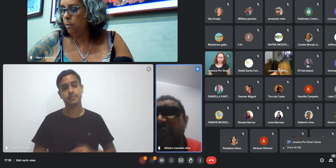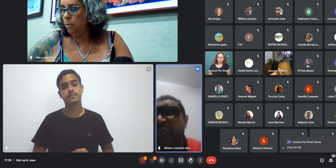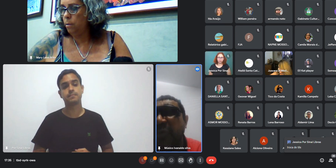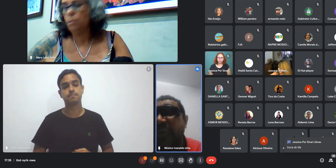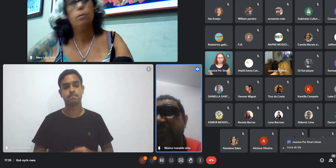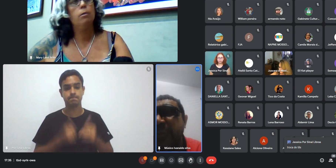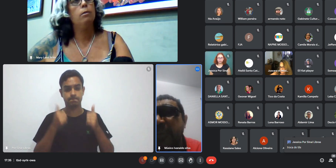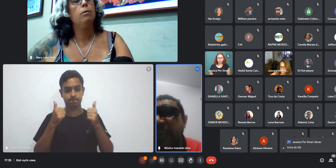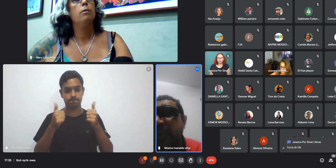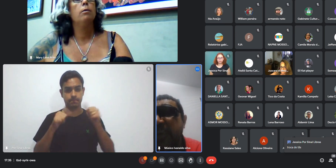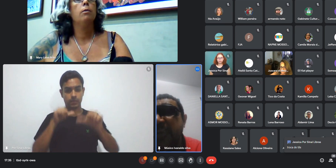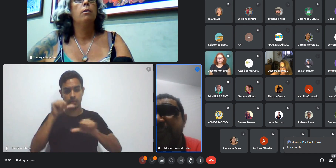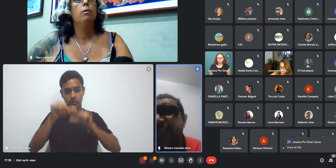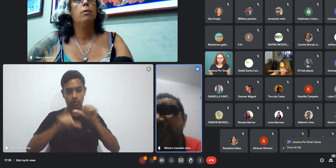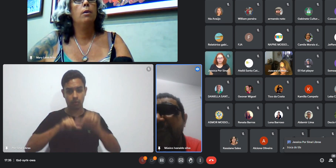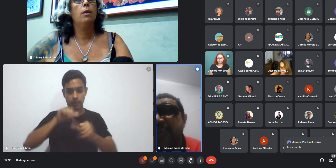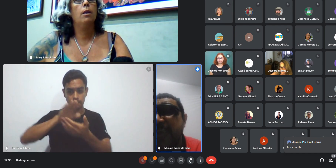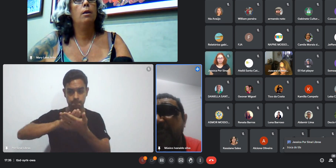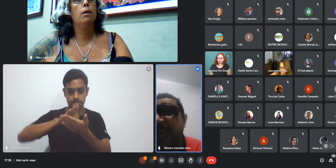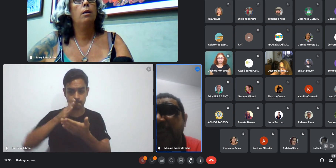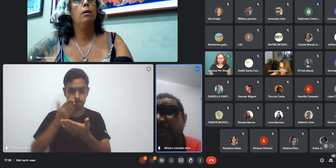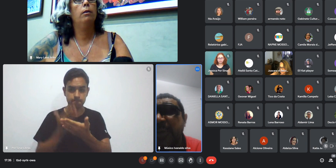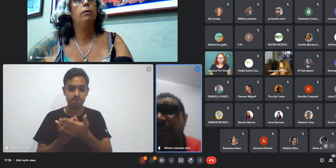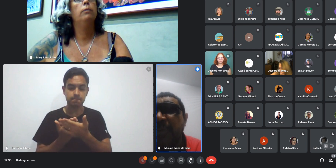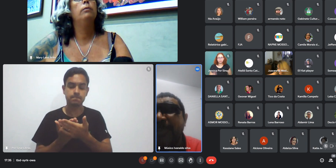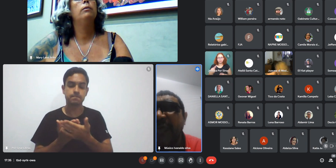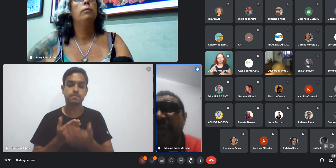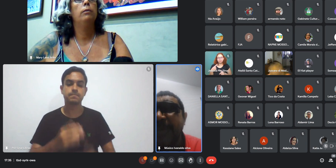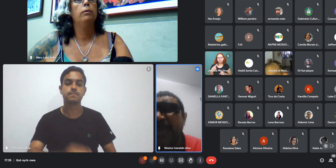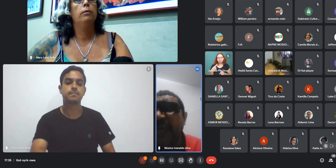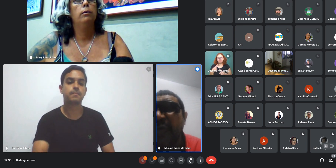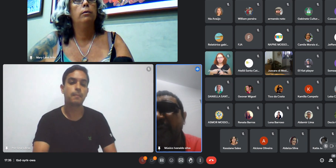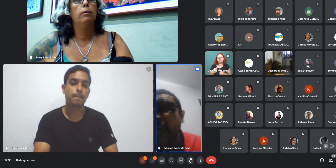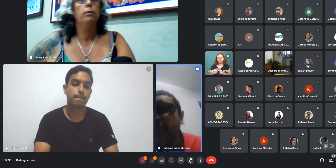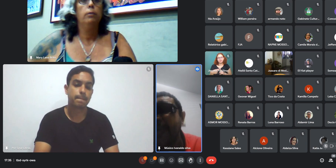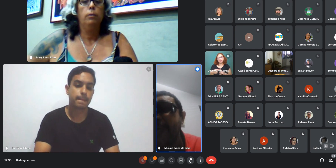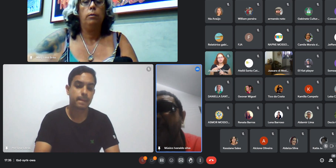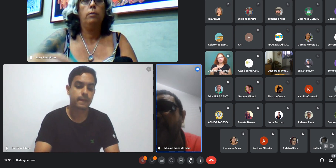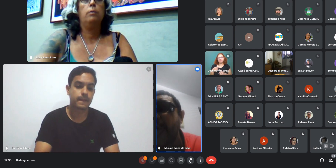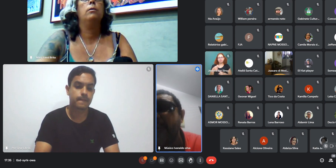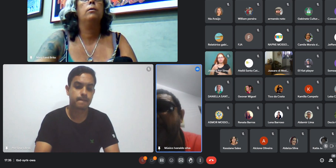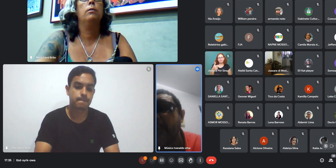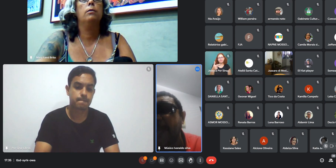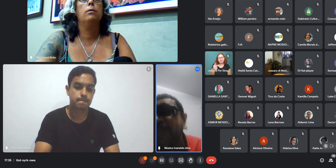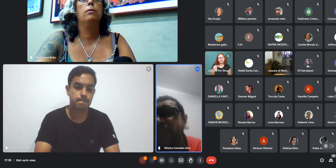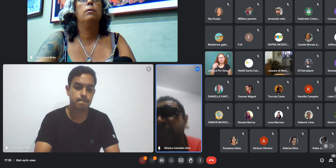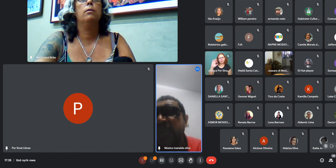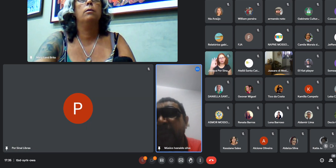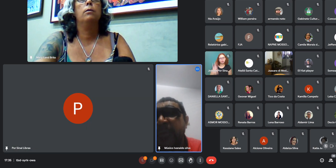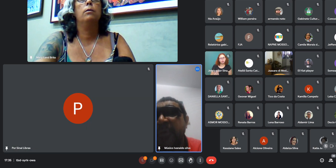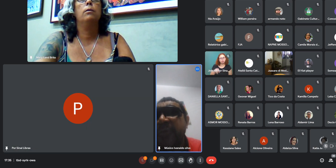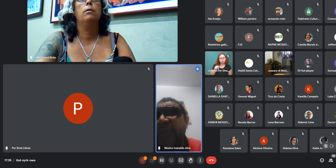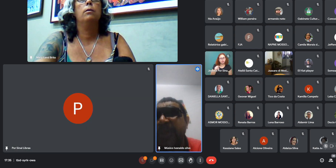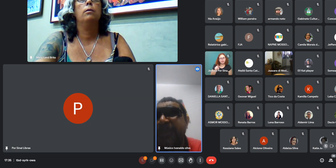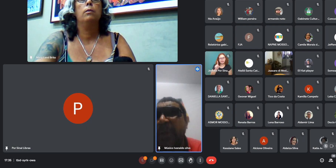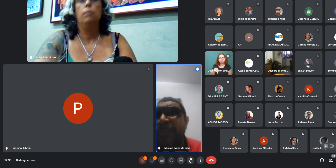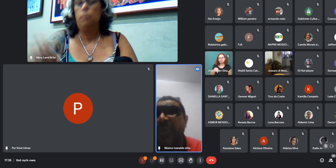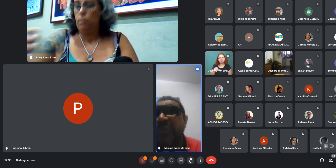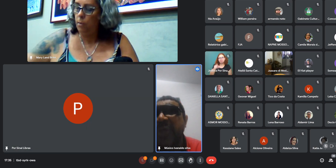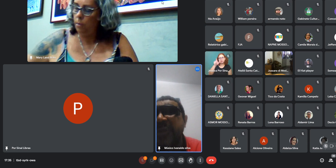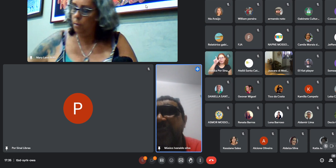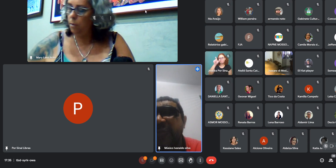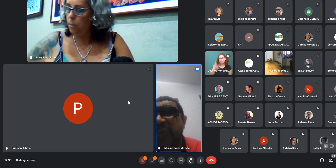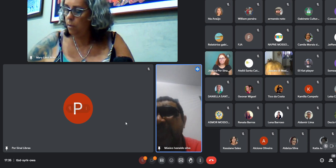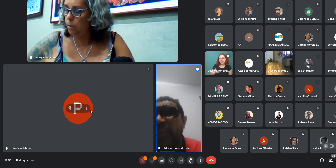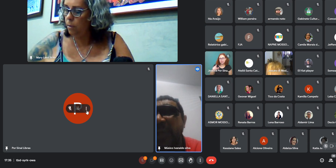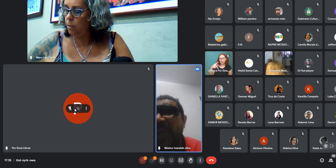para as pessoas físicas, com pessoas com deficiência, Se a gente pegar um